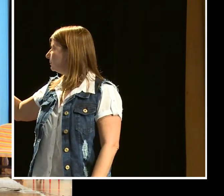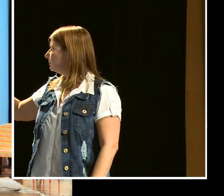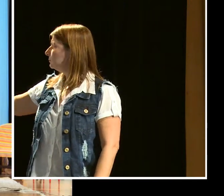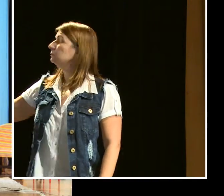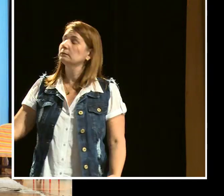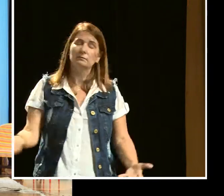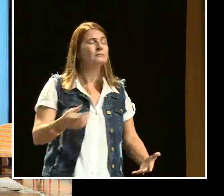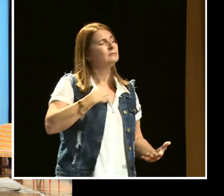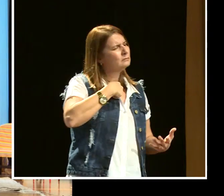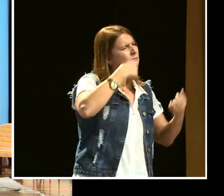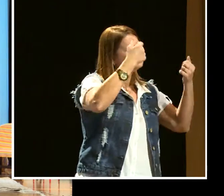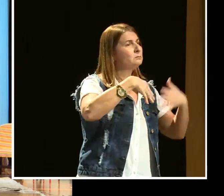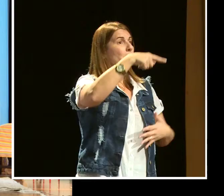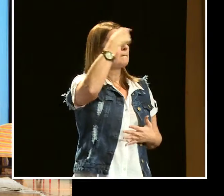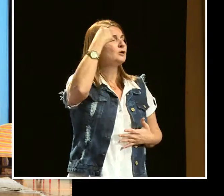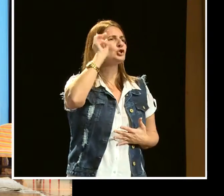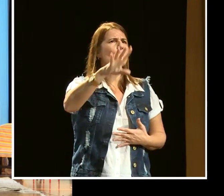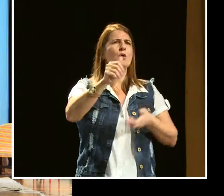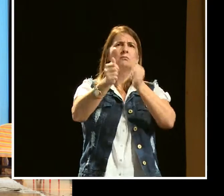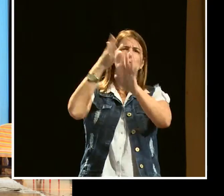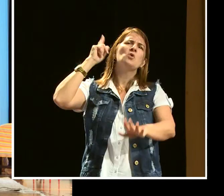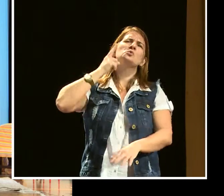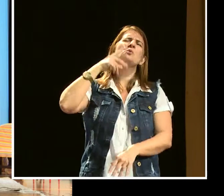língua direto do emissor.